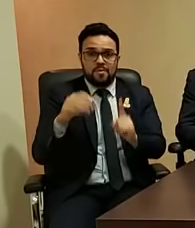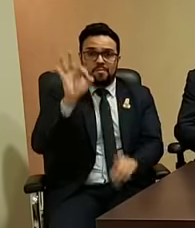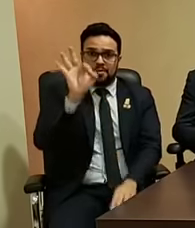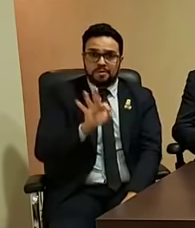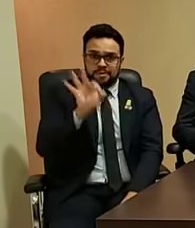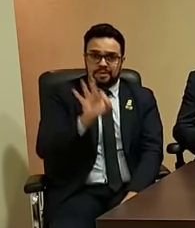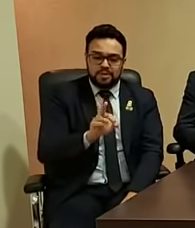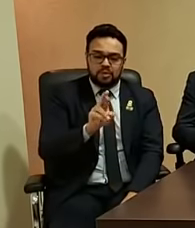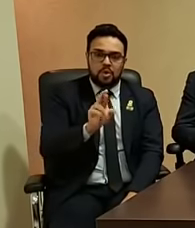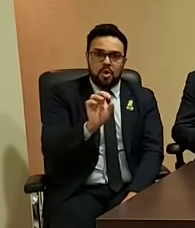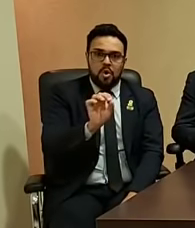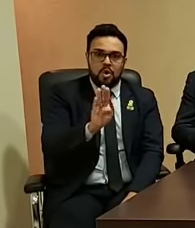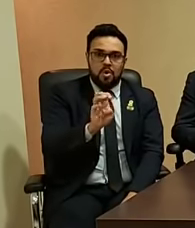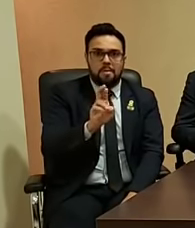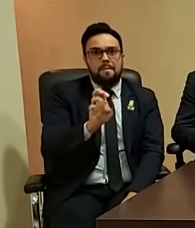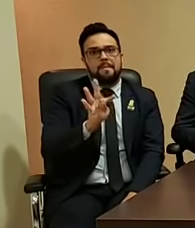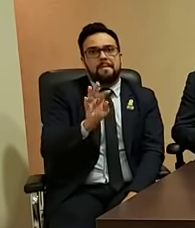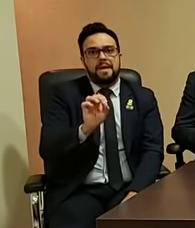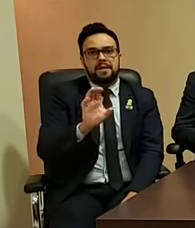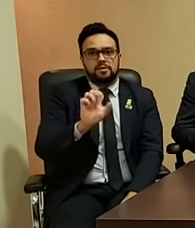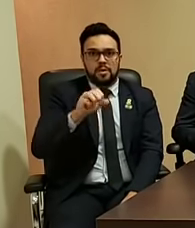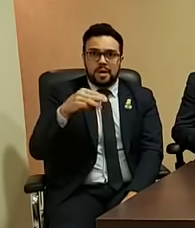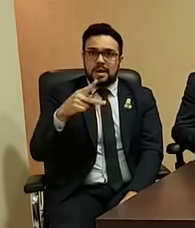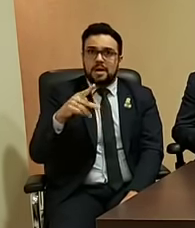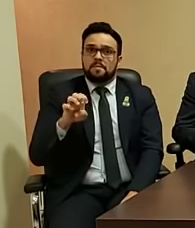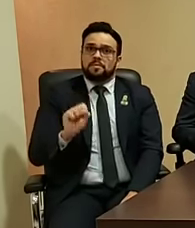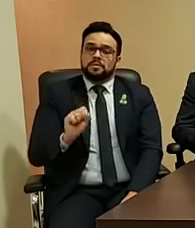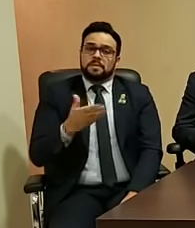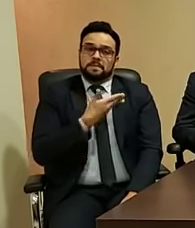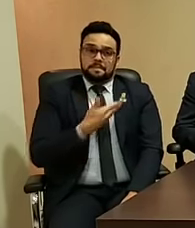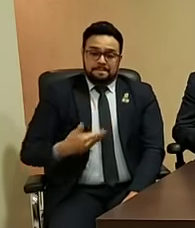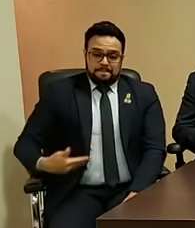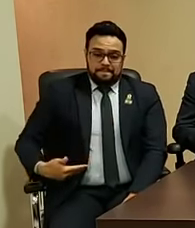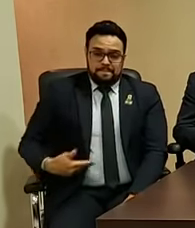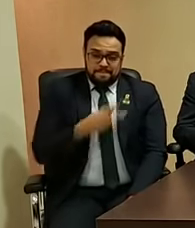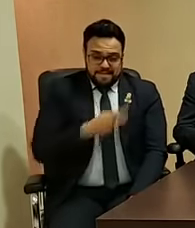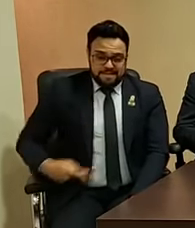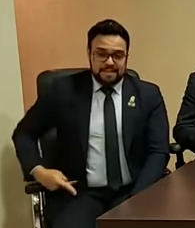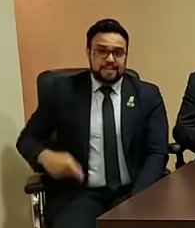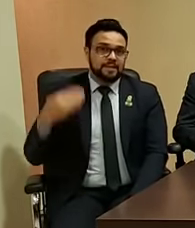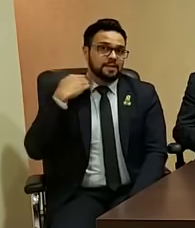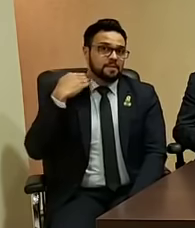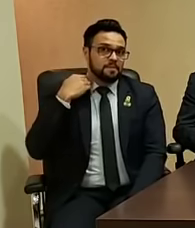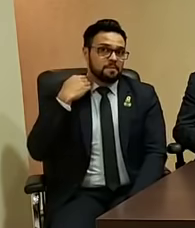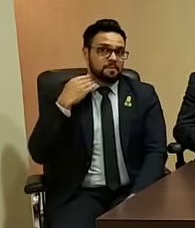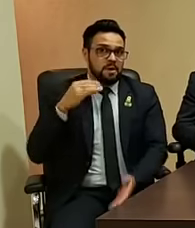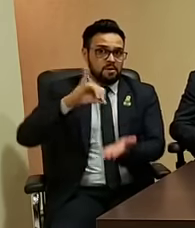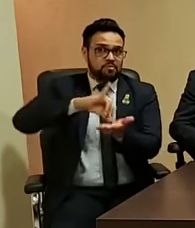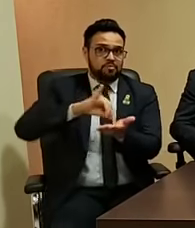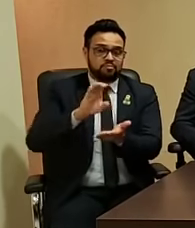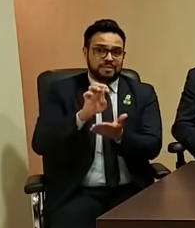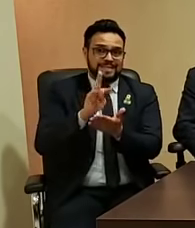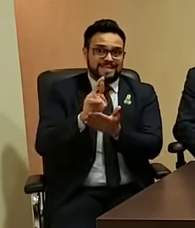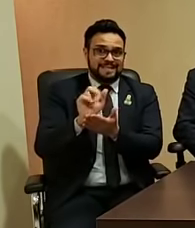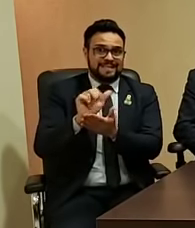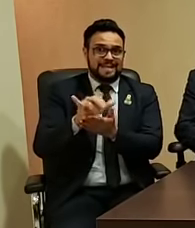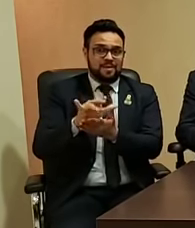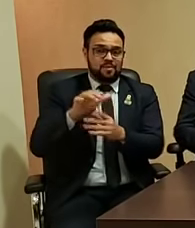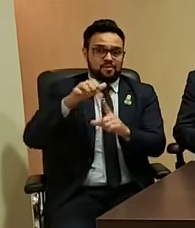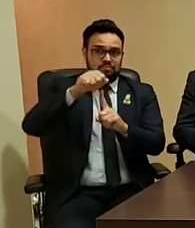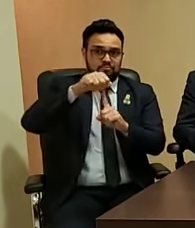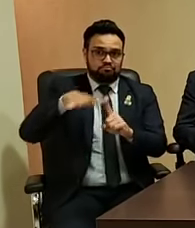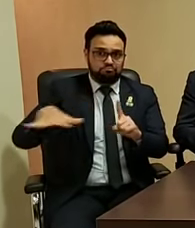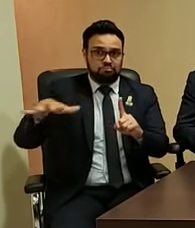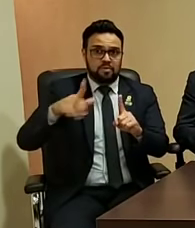Segundo o Roberto Campos, presidente do Banco Central, me disse que ao se manter essa taxa o ano que vem, nós devemos